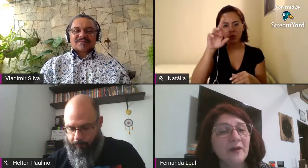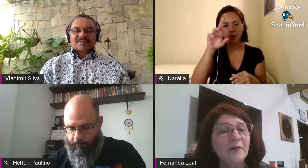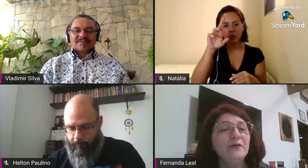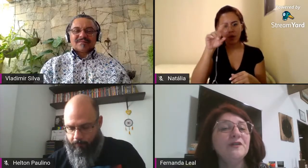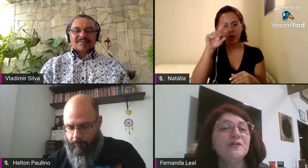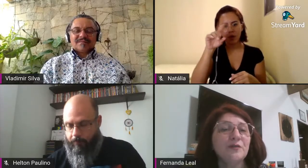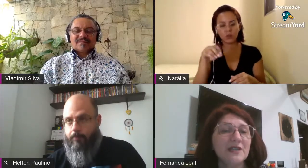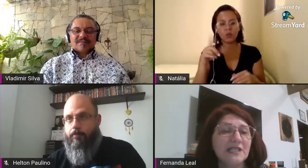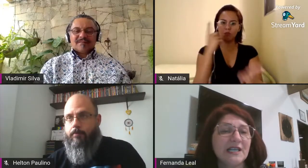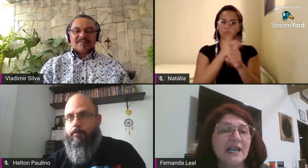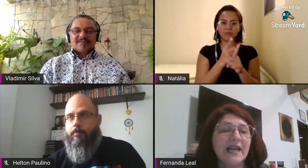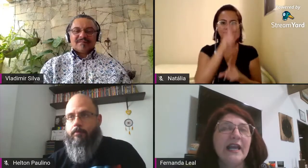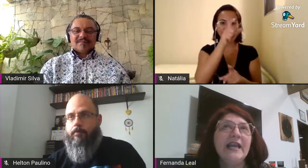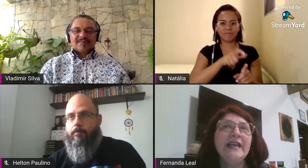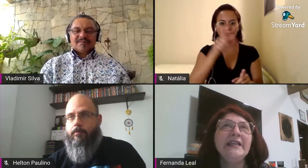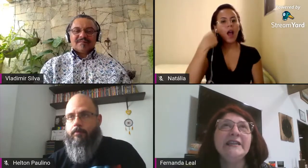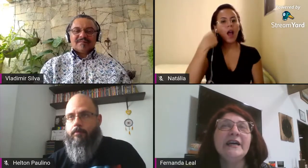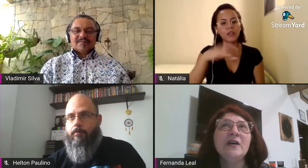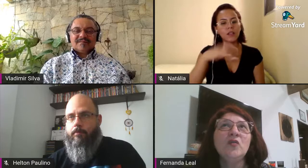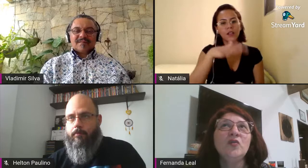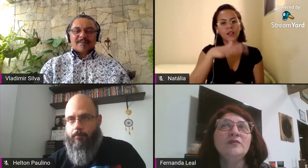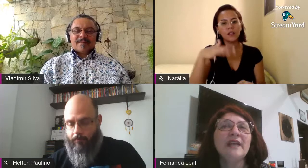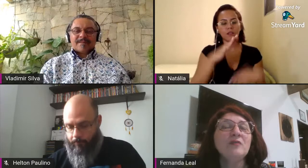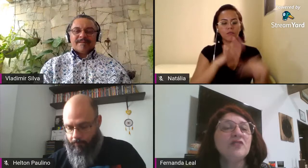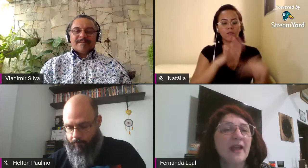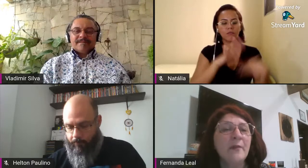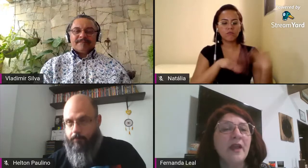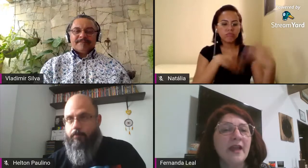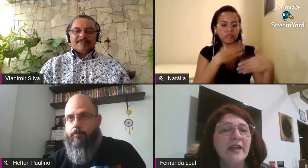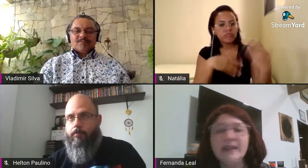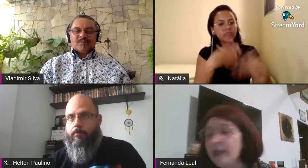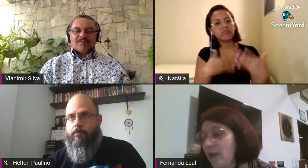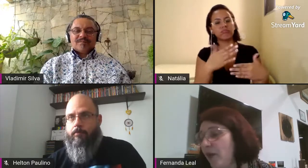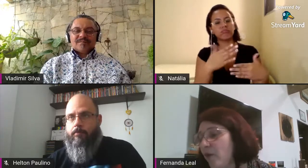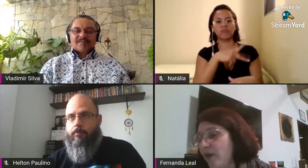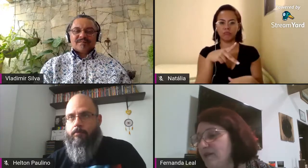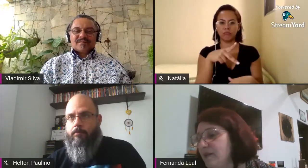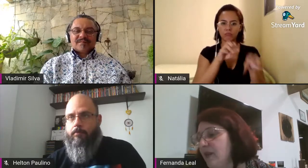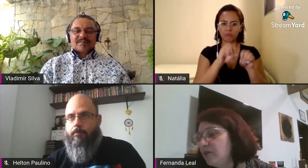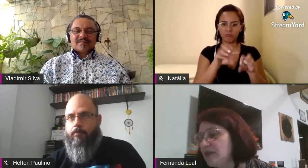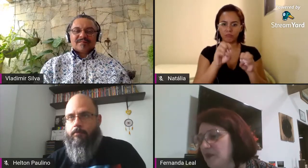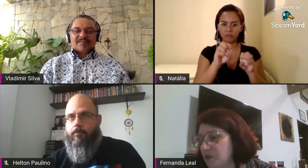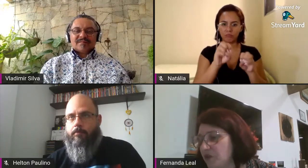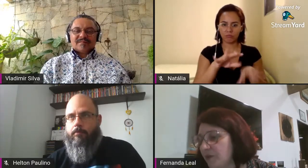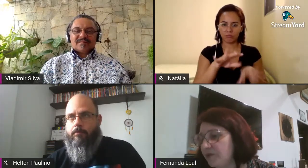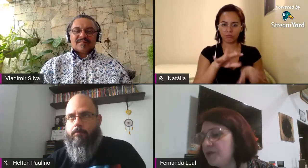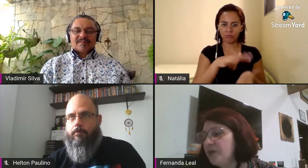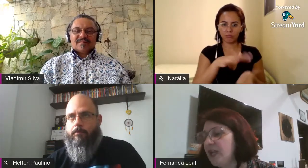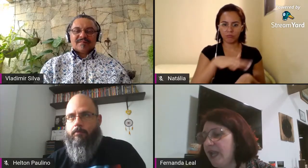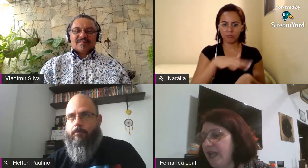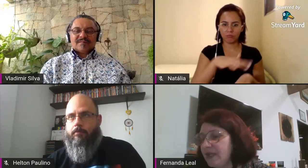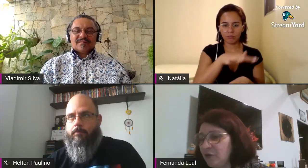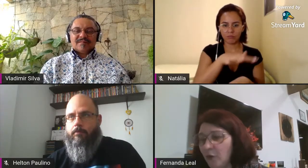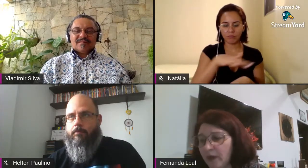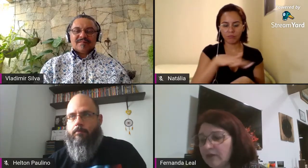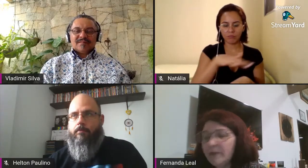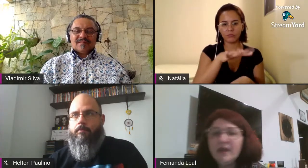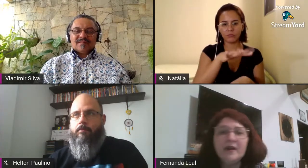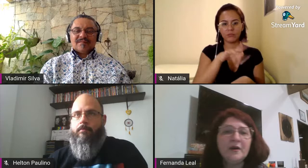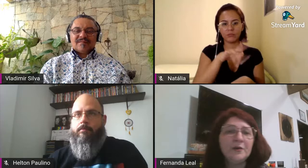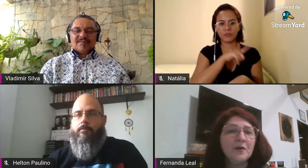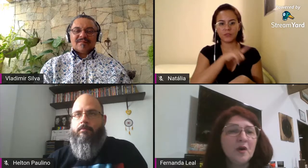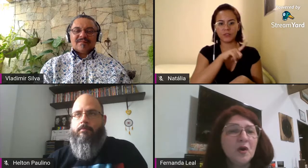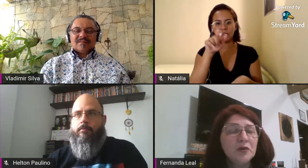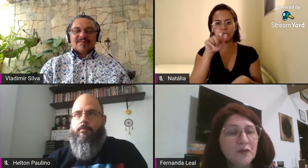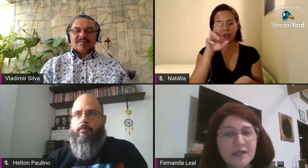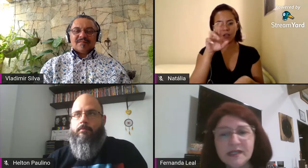formação, eram professores. Então, tem um germe aí, né, e tem um reconhecimento nas pessoas da professora Eneida, do Romero